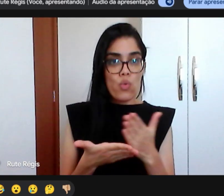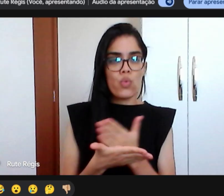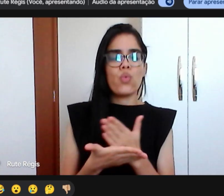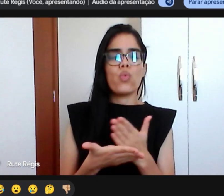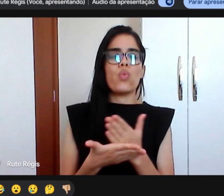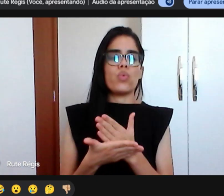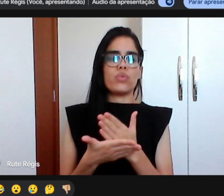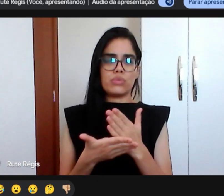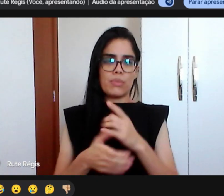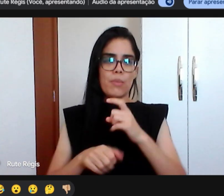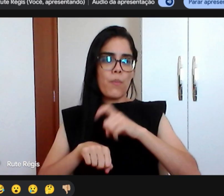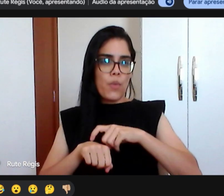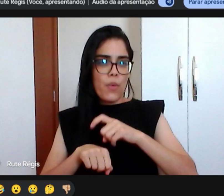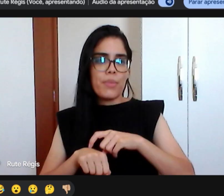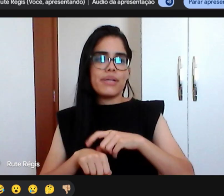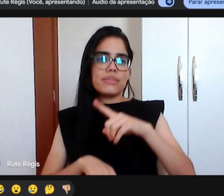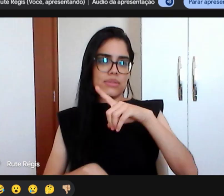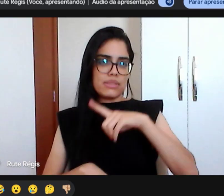prova escrita.